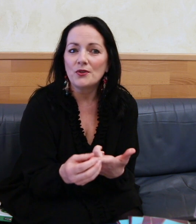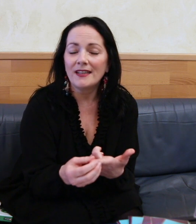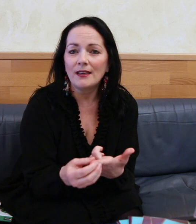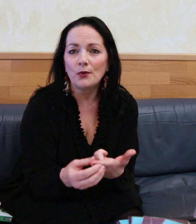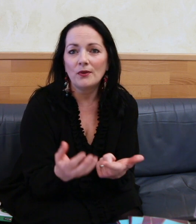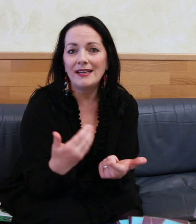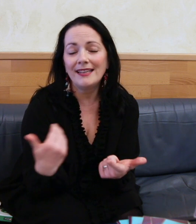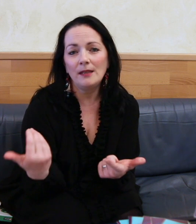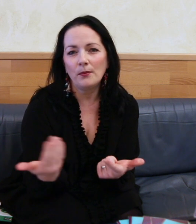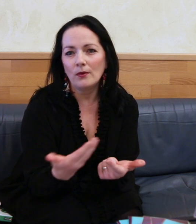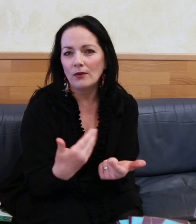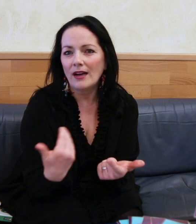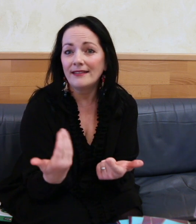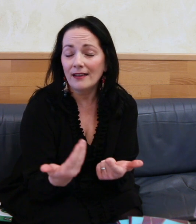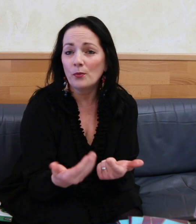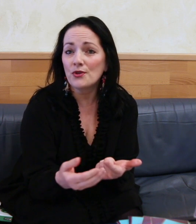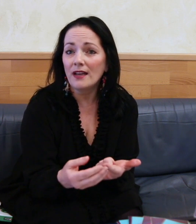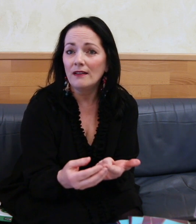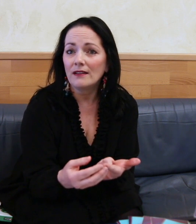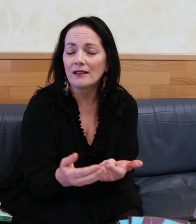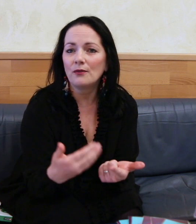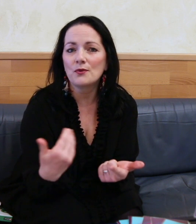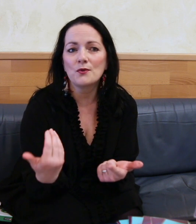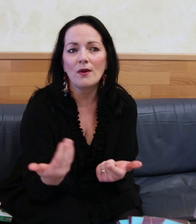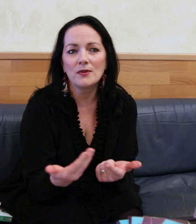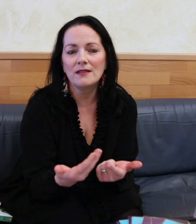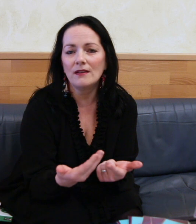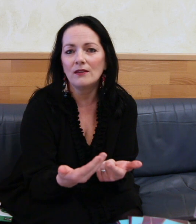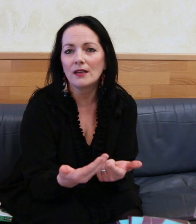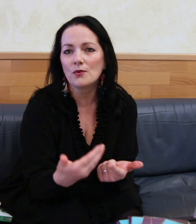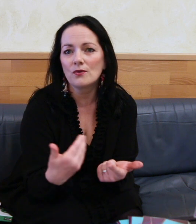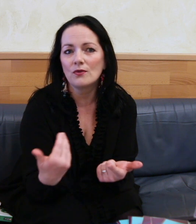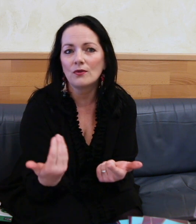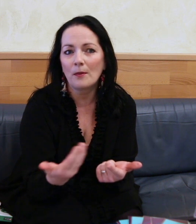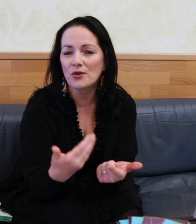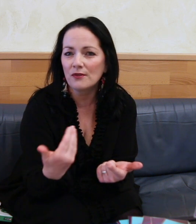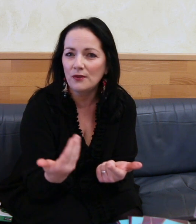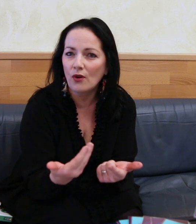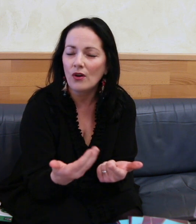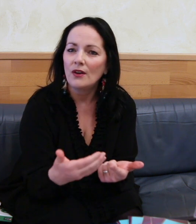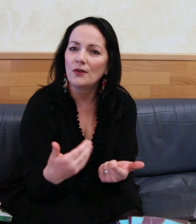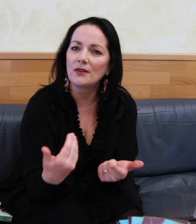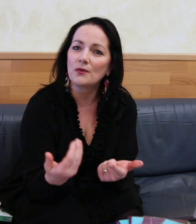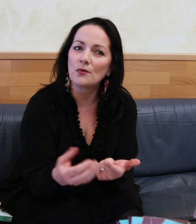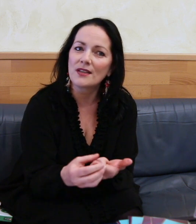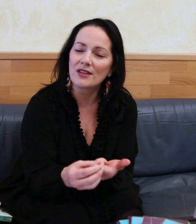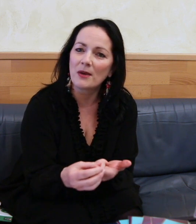Je dirais que l'équipe adhère au projet. Donc, il faut que ce soit aussi quelque chose, un projet vivant, que ça fasse partie